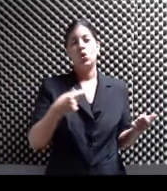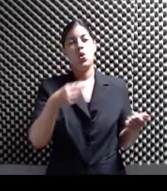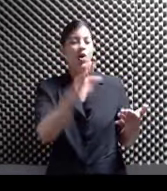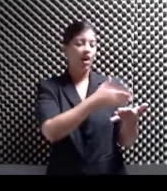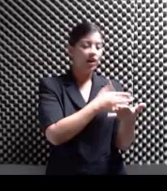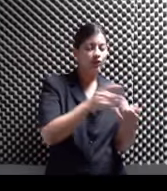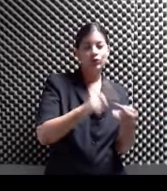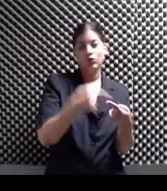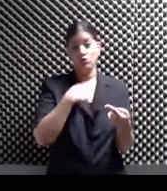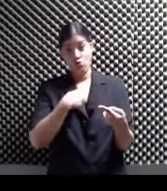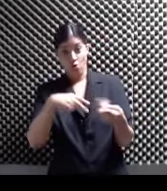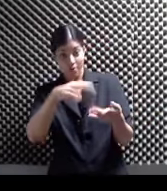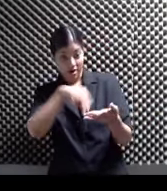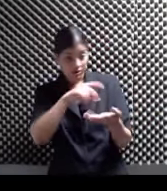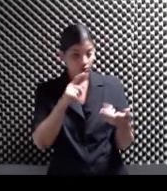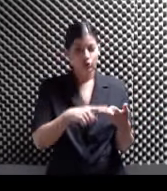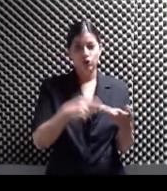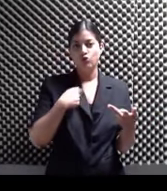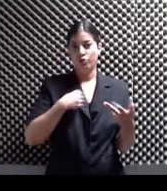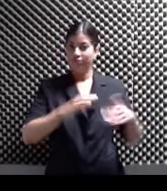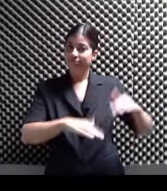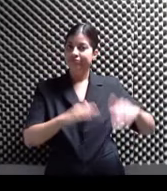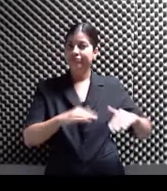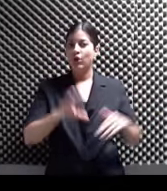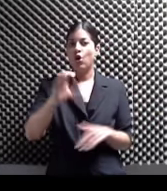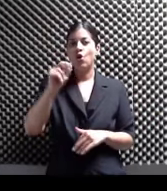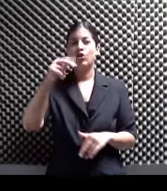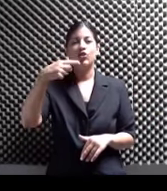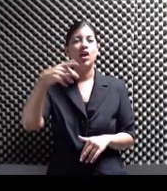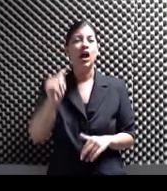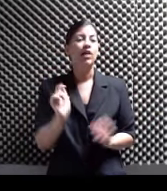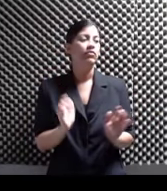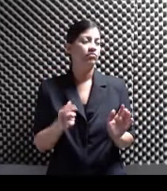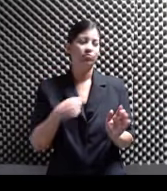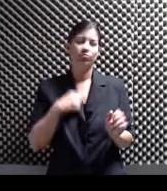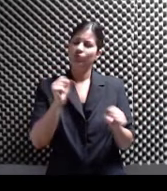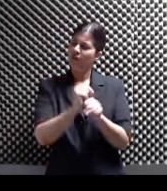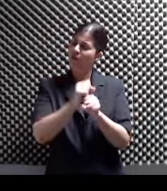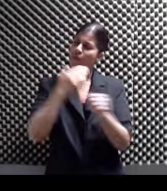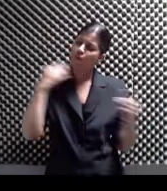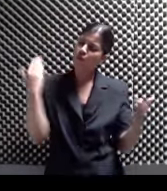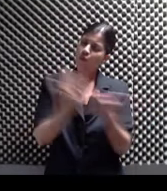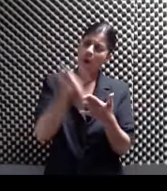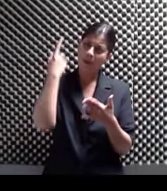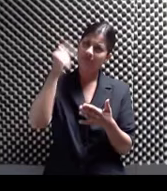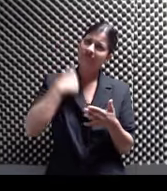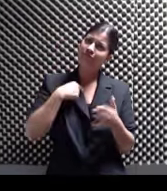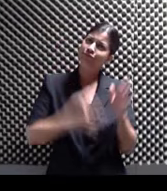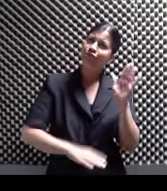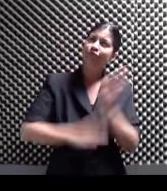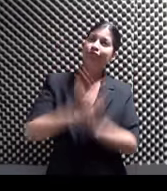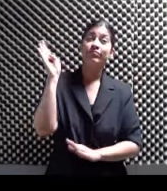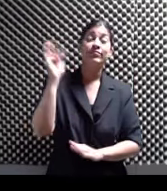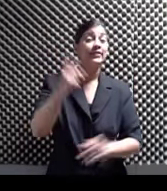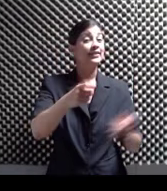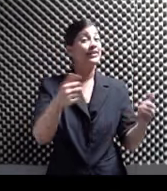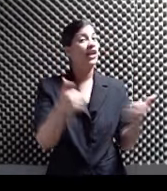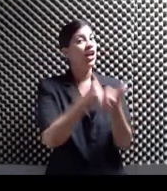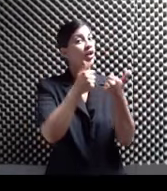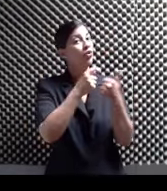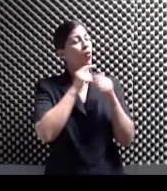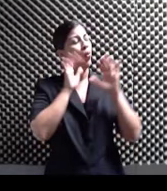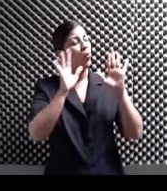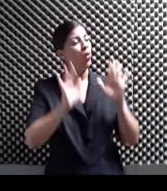que estoy aprendiendo con el ritmo. O sea, un trabajo bien bueno de crecimiento. Excelente, ¿verdad? Qué chévere. Un reto bien grande. Y eso es